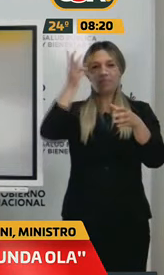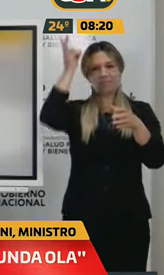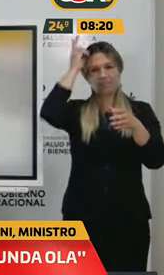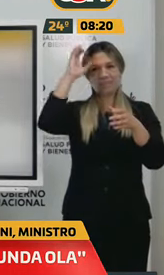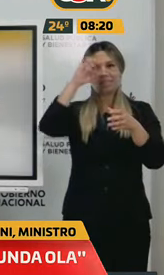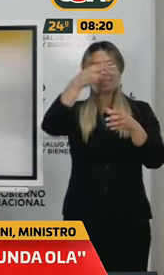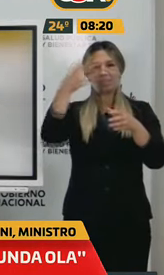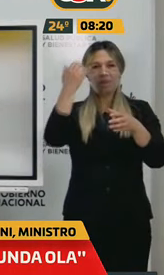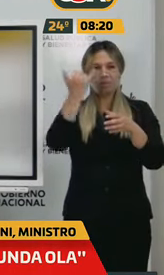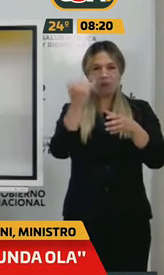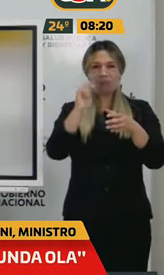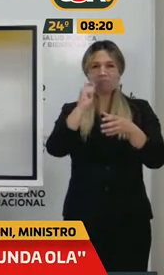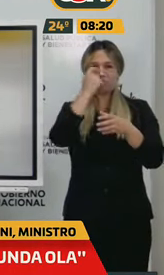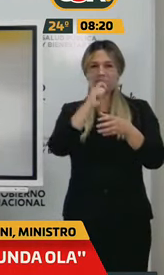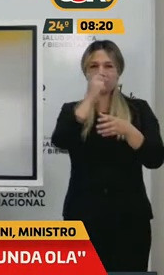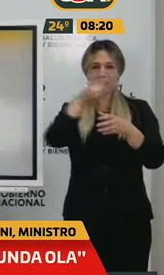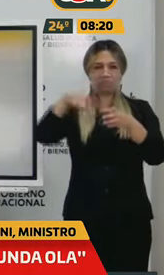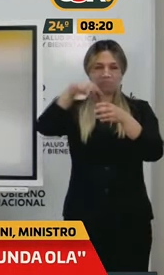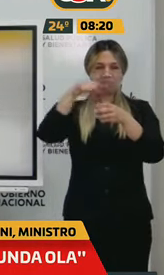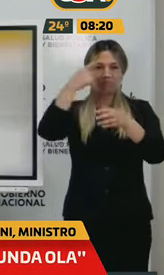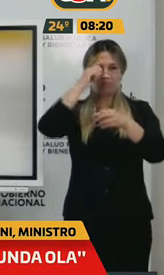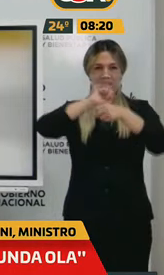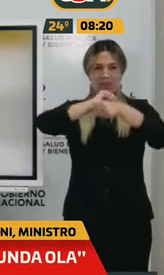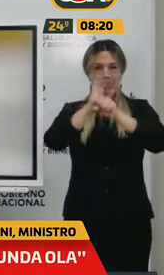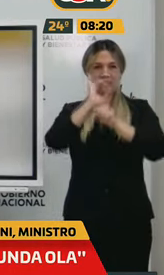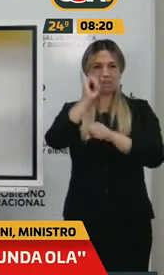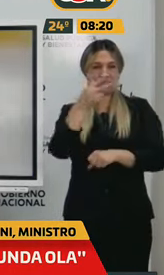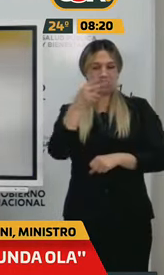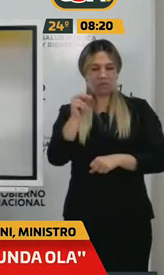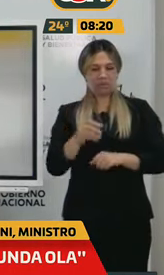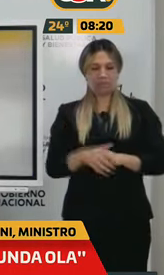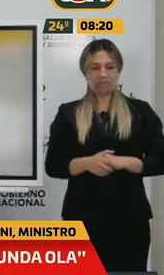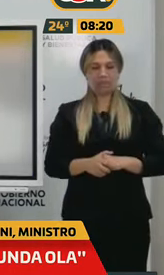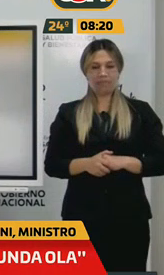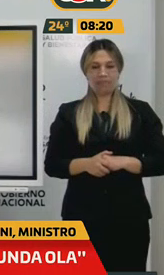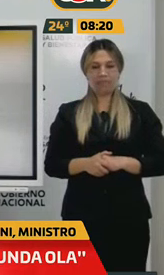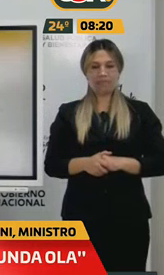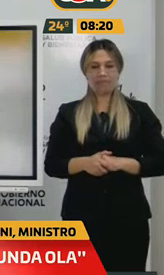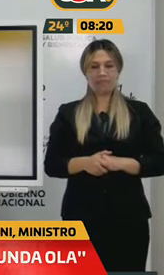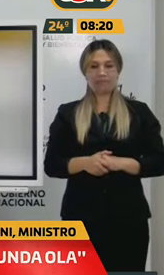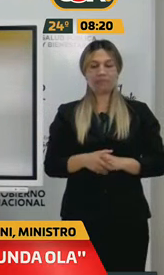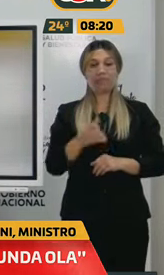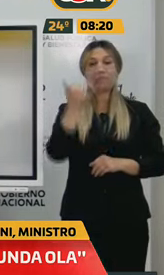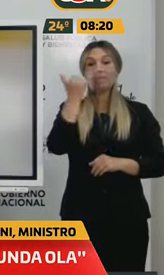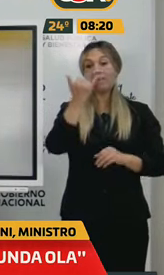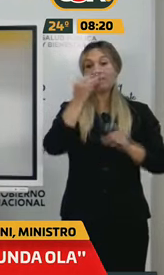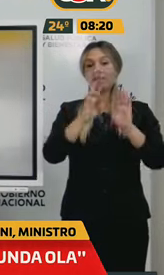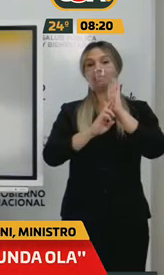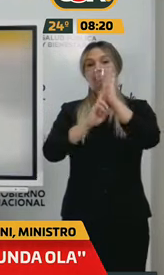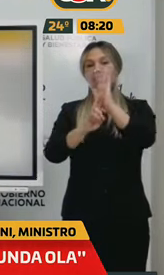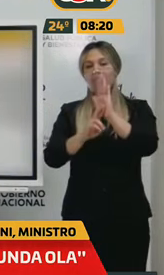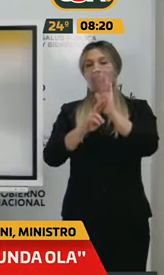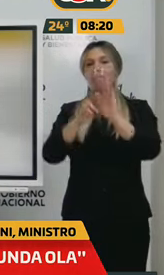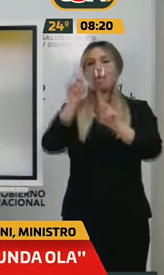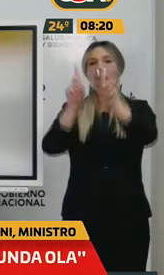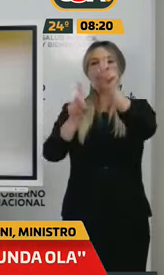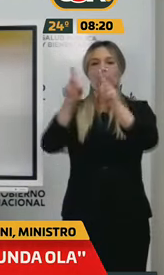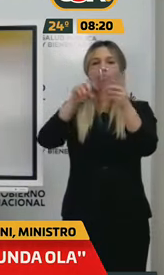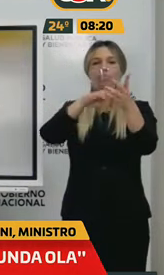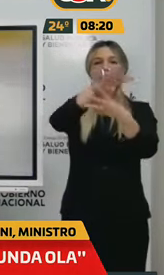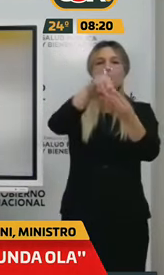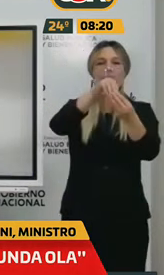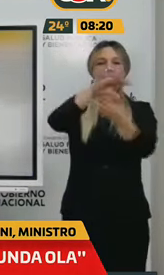de Salud? Bueno, ahí tenemos un reporte que nos muestra una tasa alta en algunas